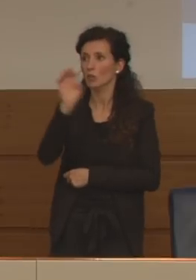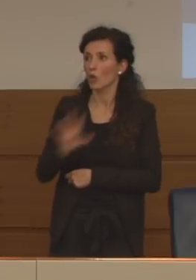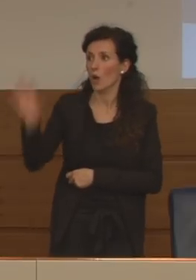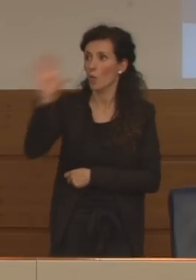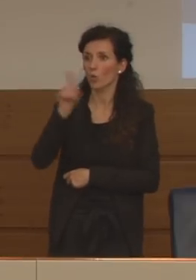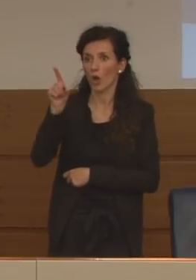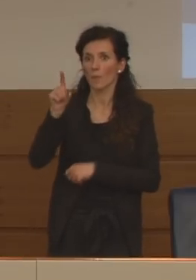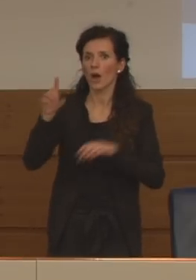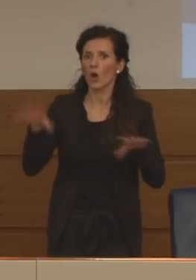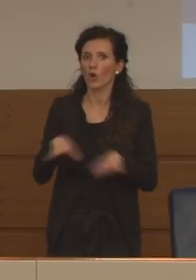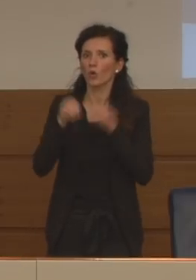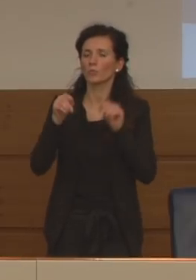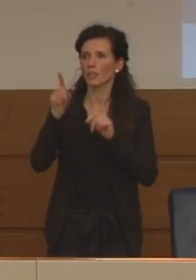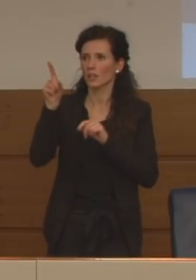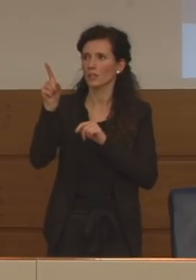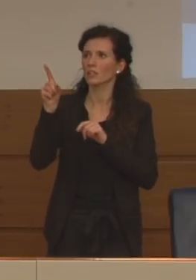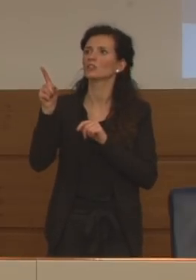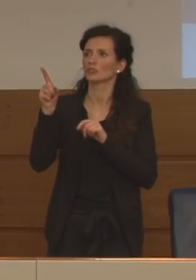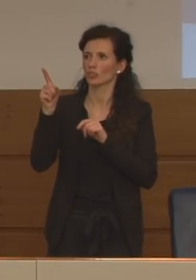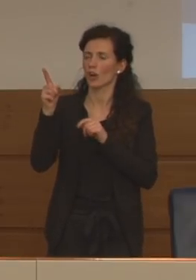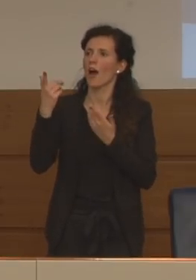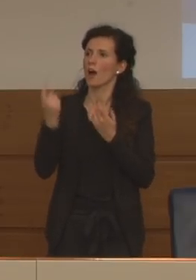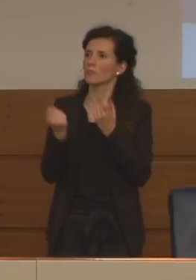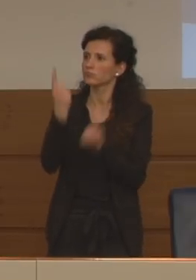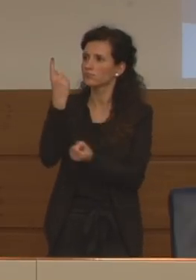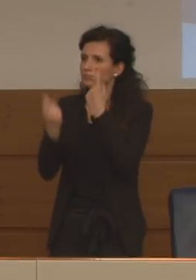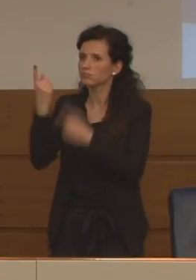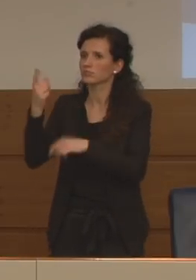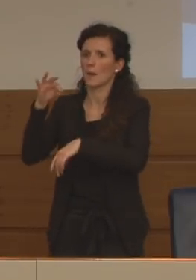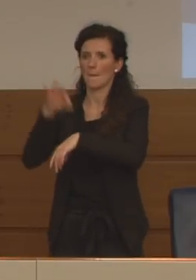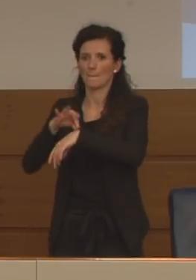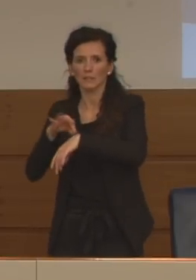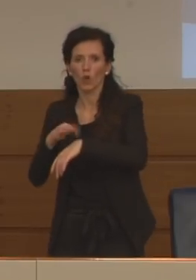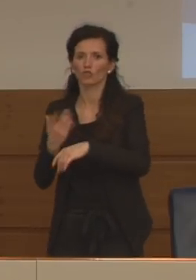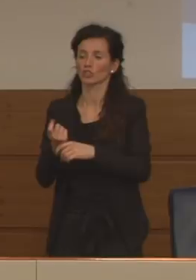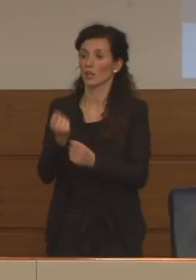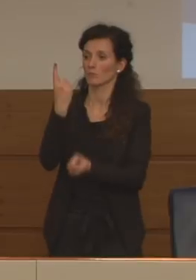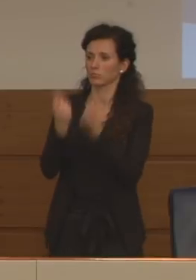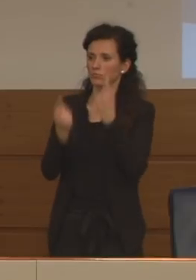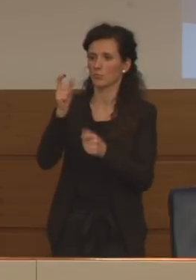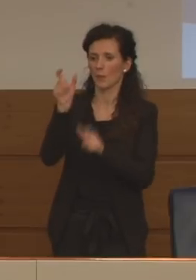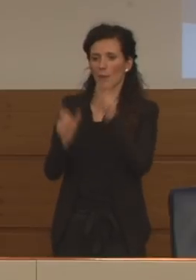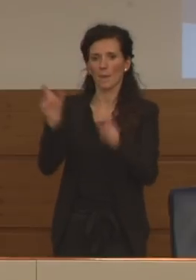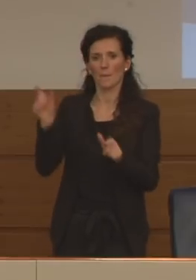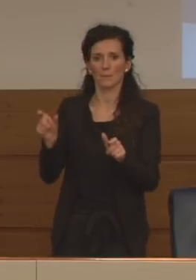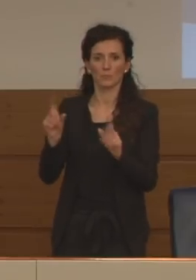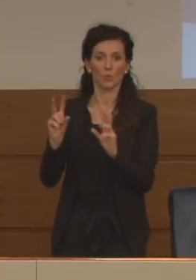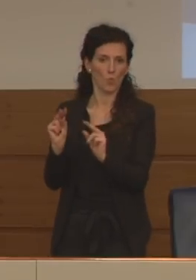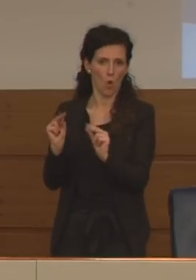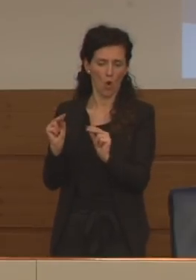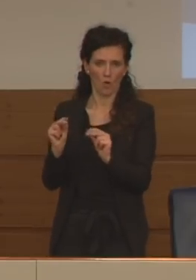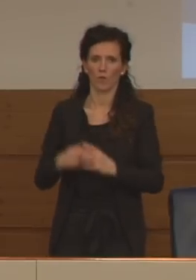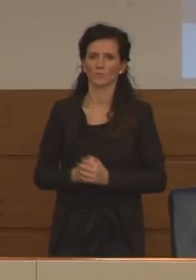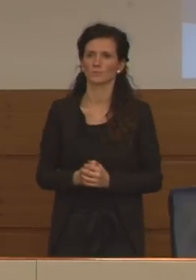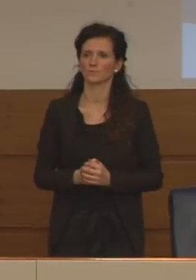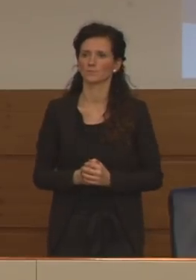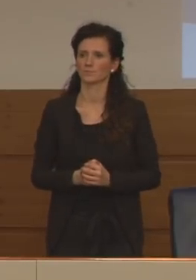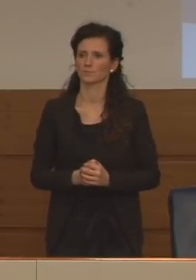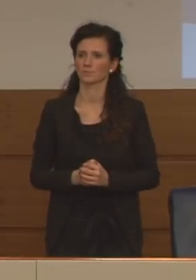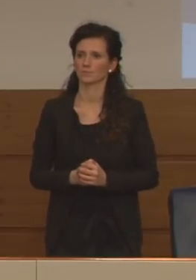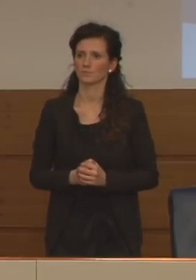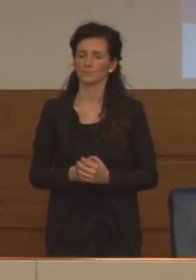si declinano sotto forma di patologie sotto forma di nuovi casi detto questo stiamo